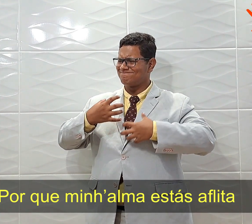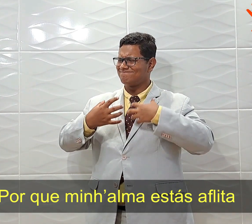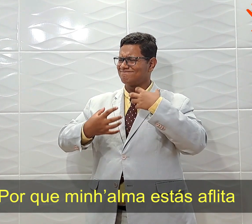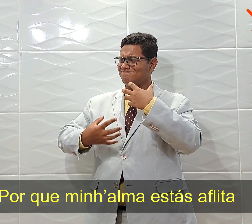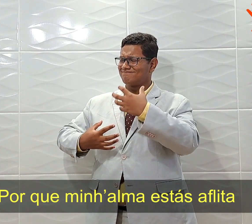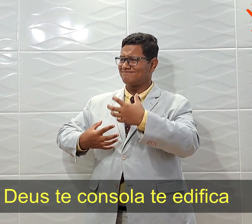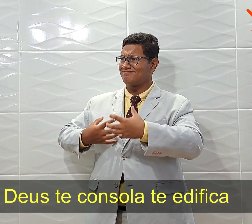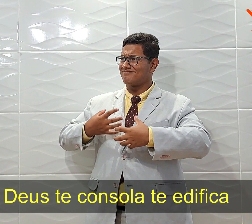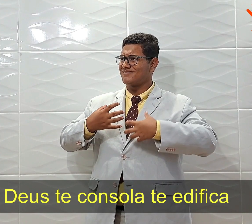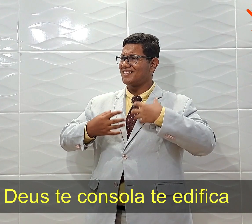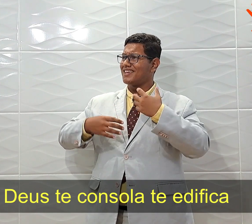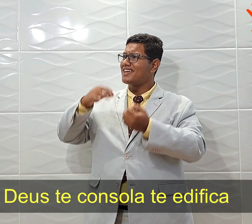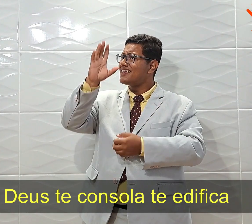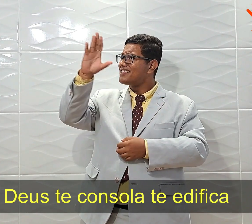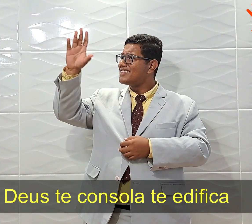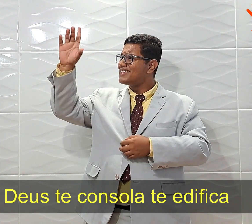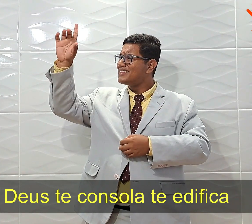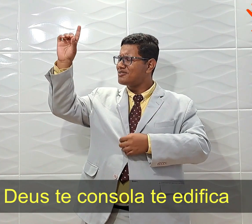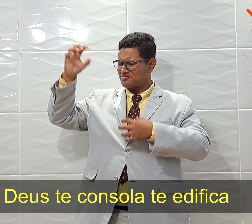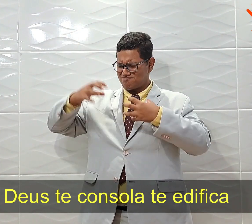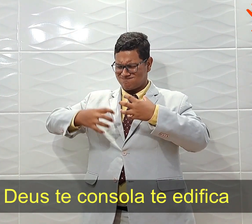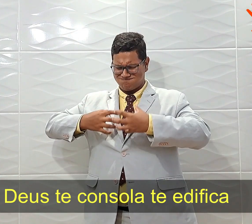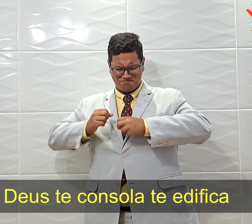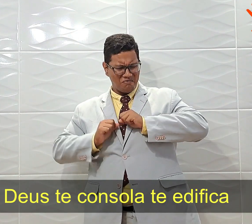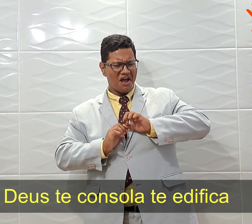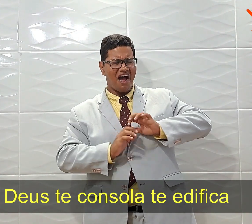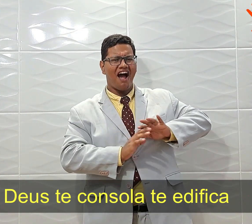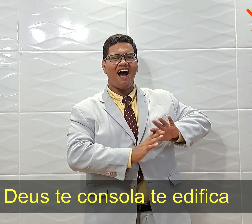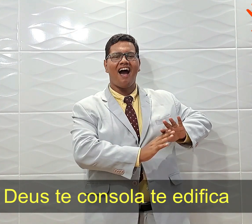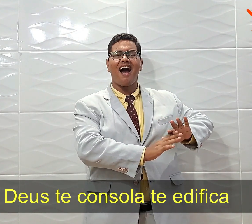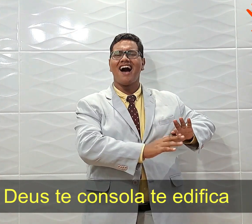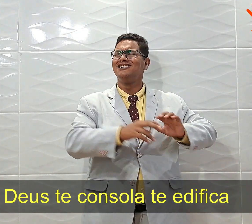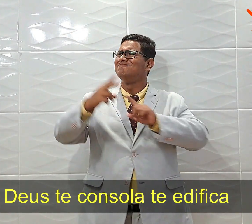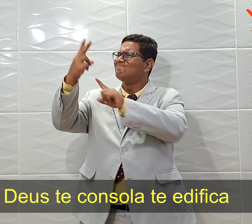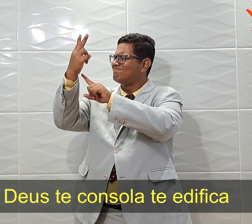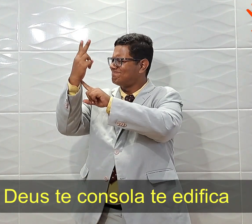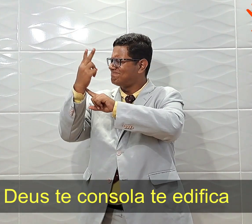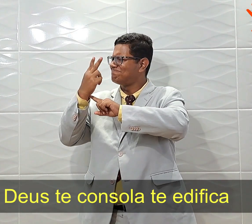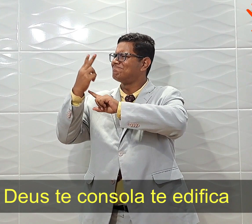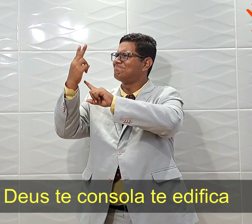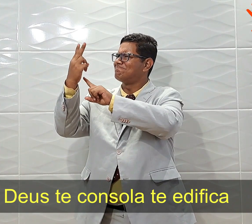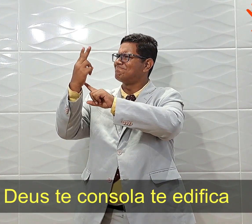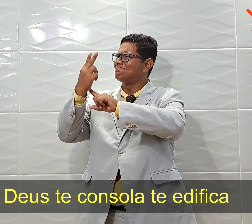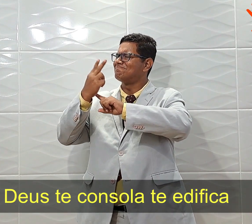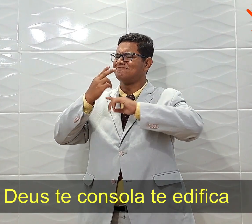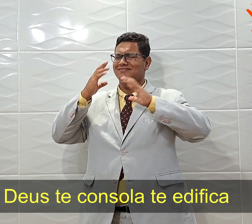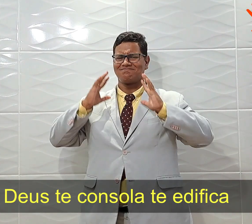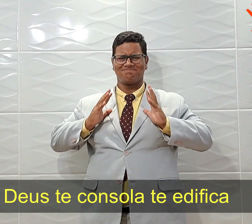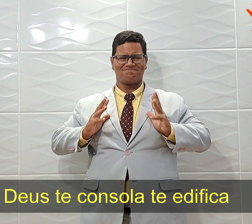Deus te consola, te edifica